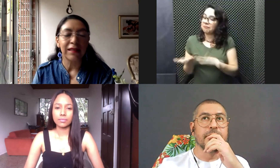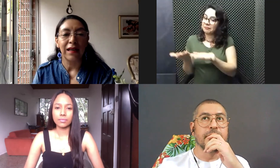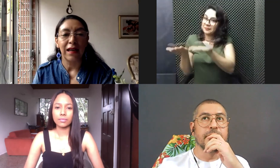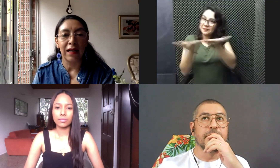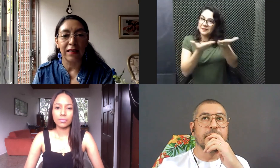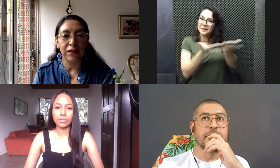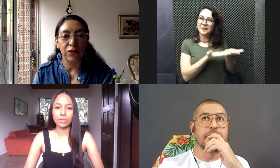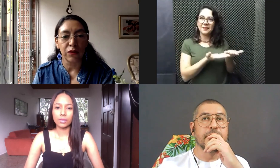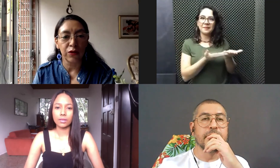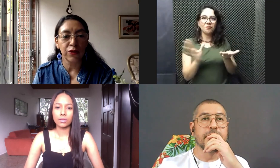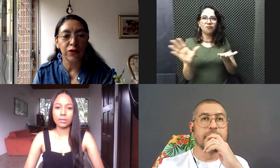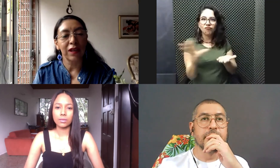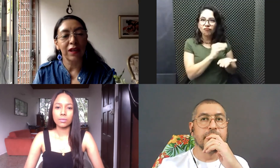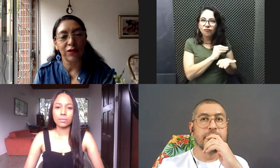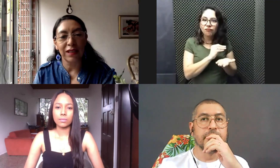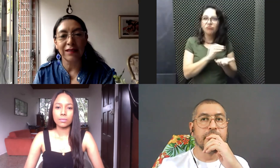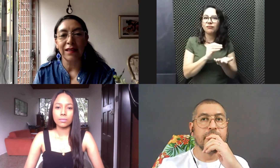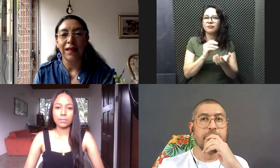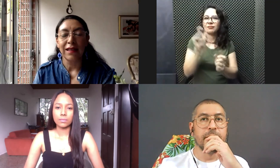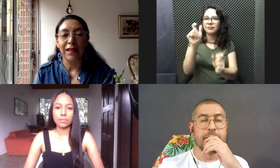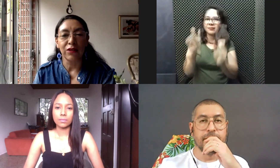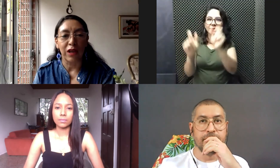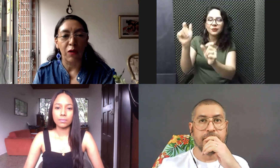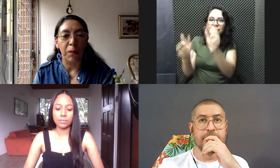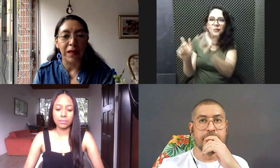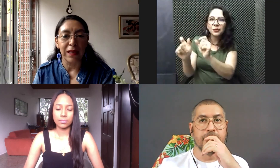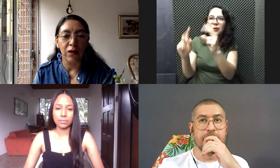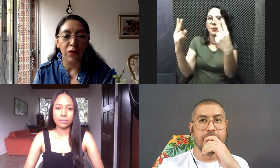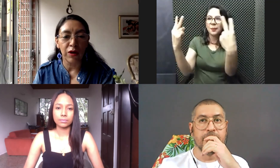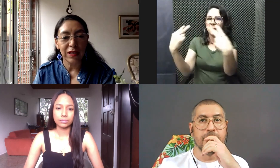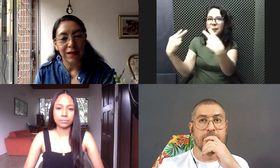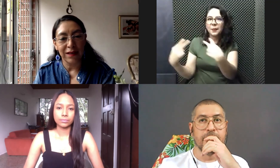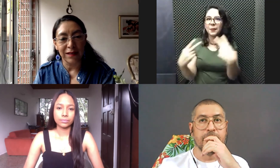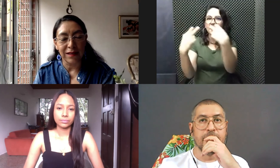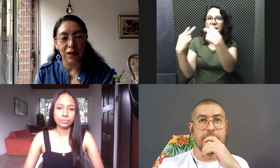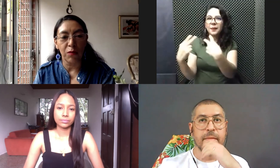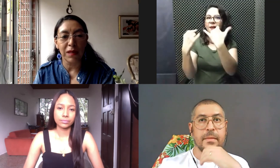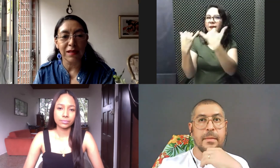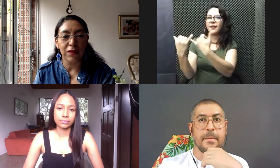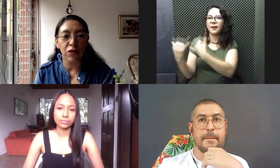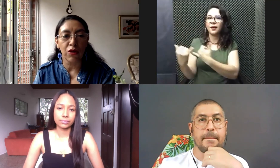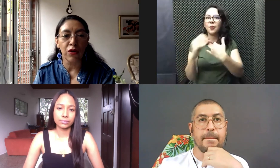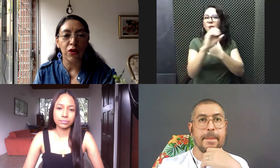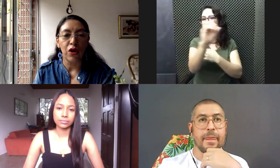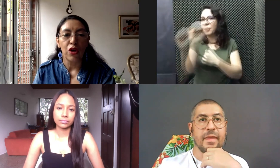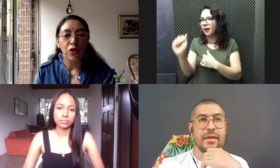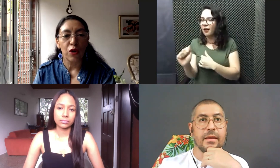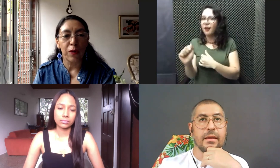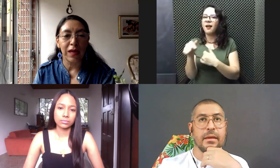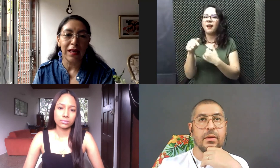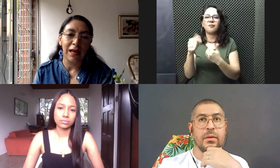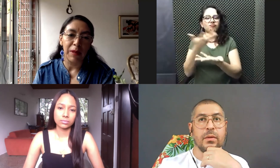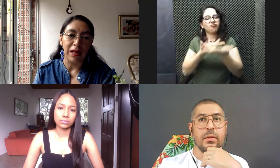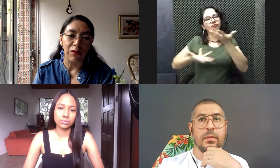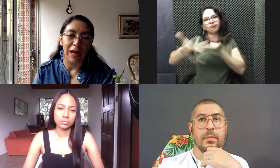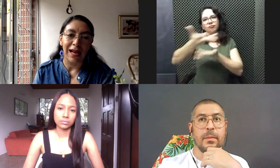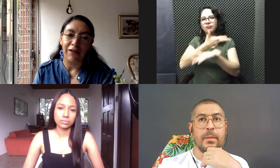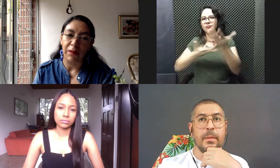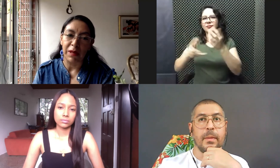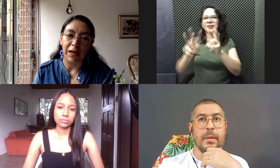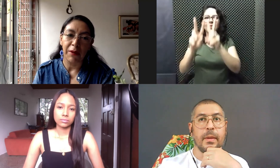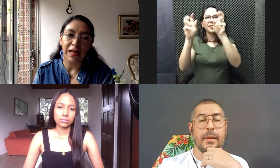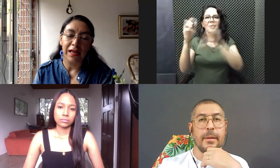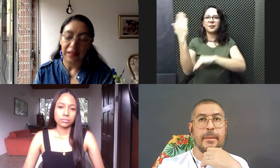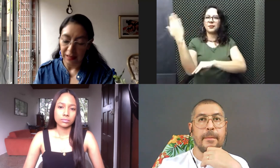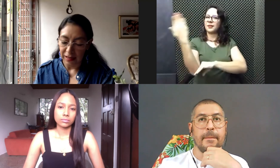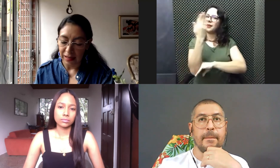bienvenida a todos y a todas quienes nos acompañan hoy en este conversatorio sobre la película La